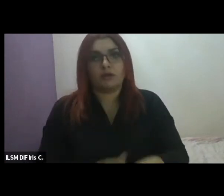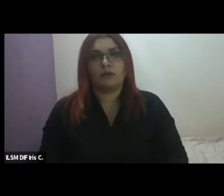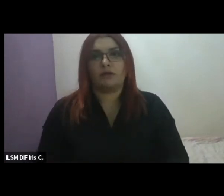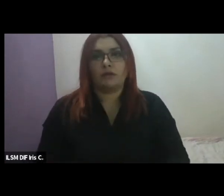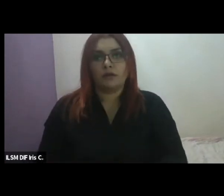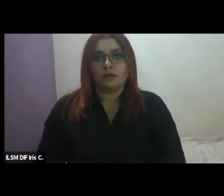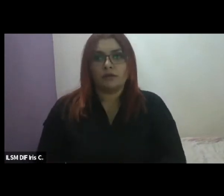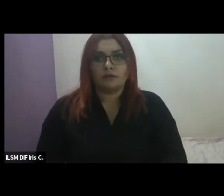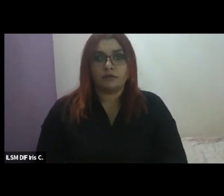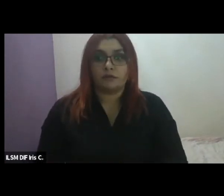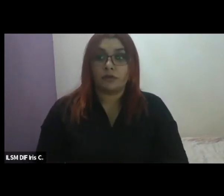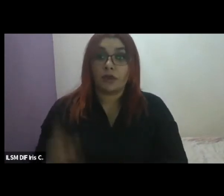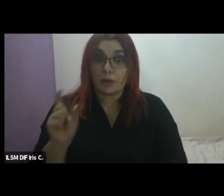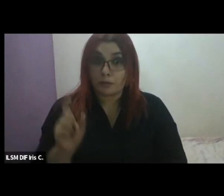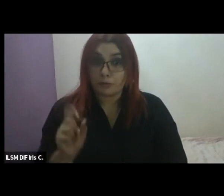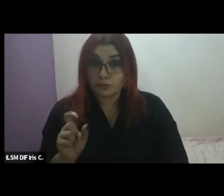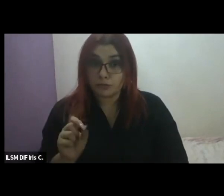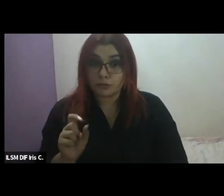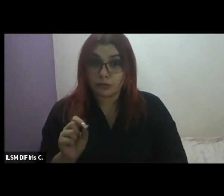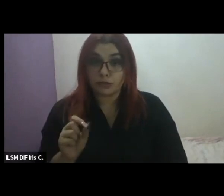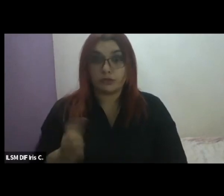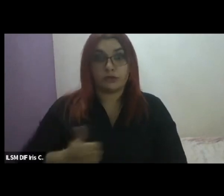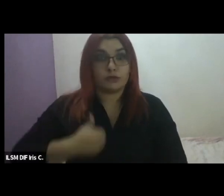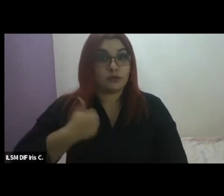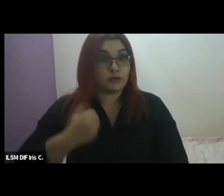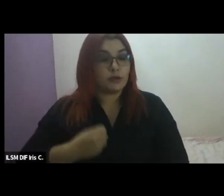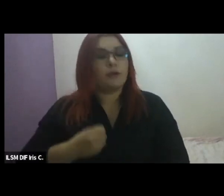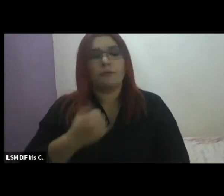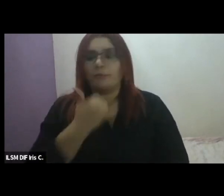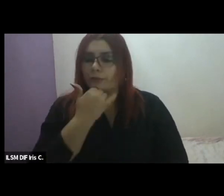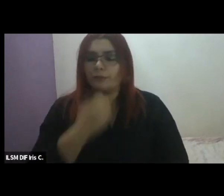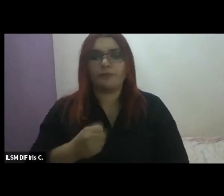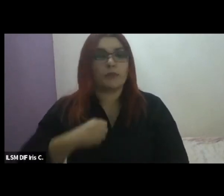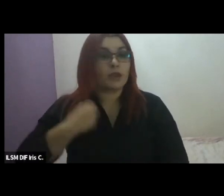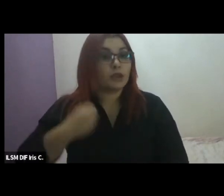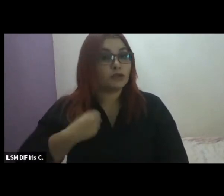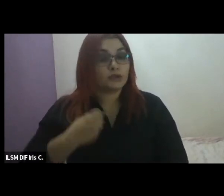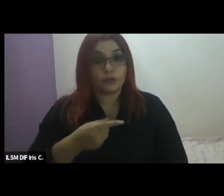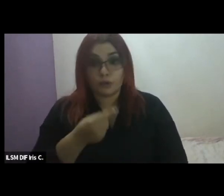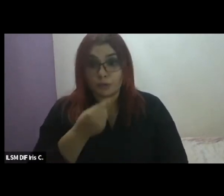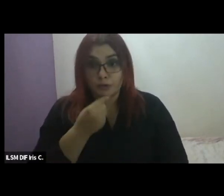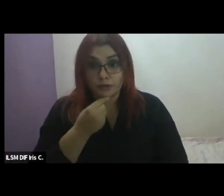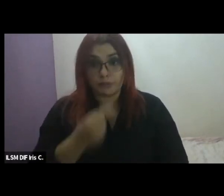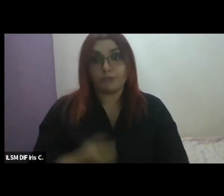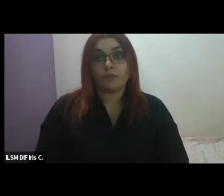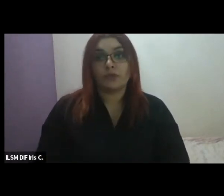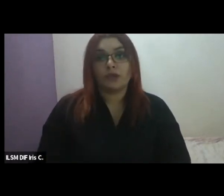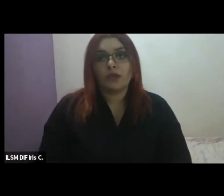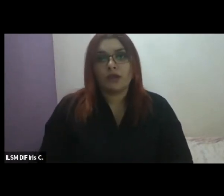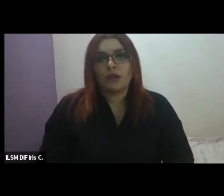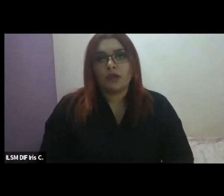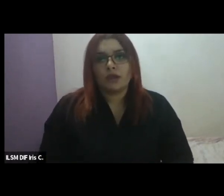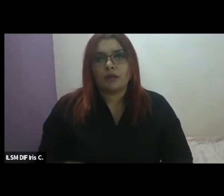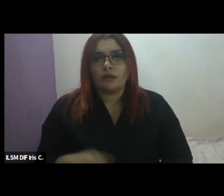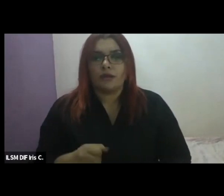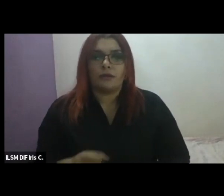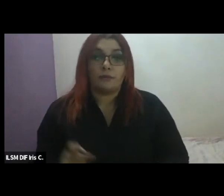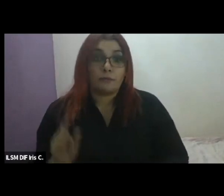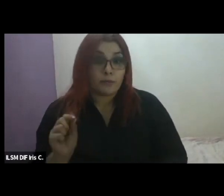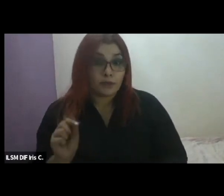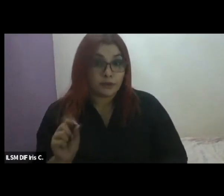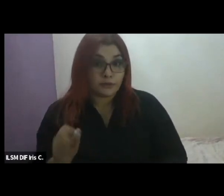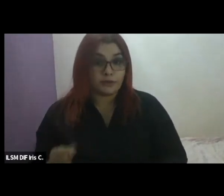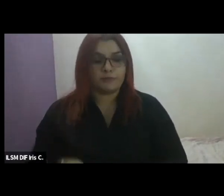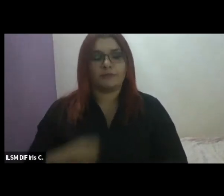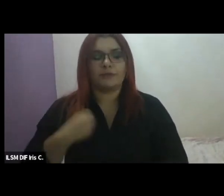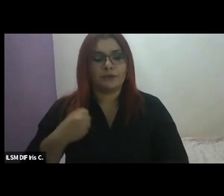del siglo XX. Y su doctrina promueve al mercado como referente para la toma de decisiones en cuanto a los recursos y